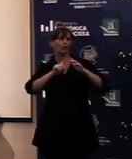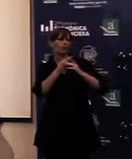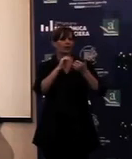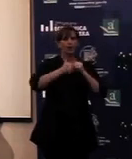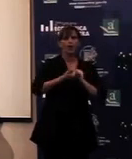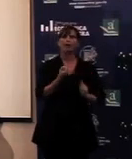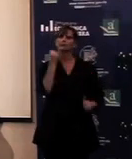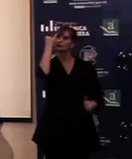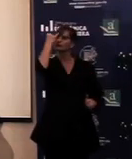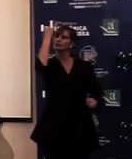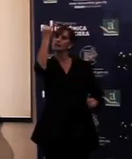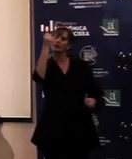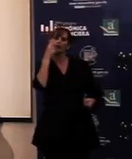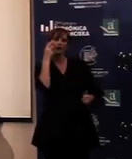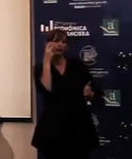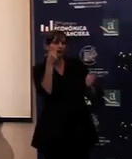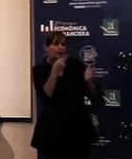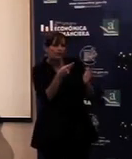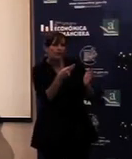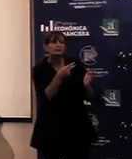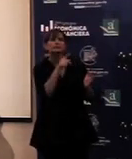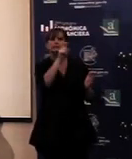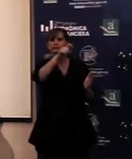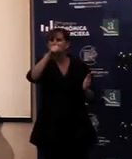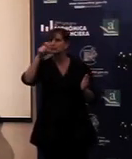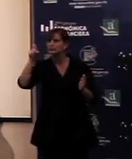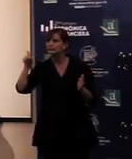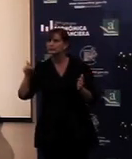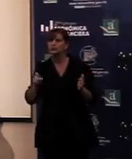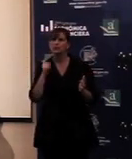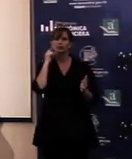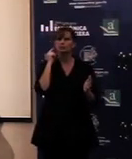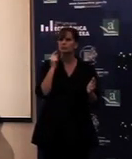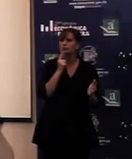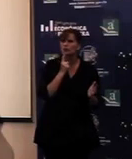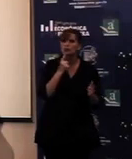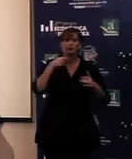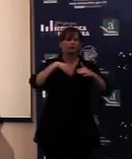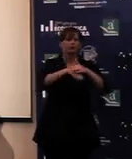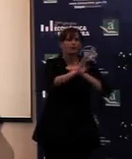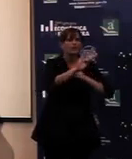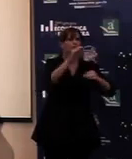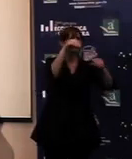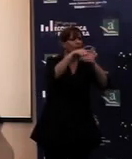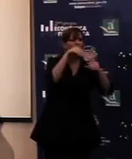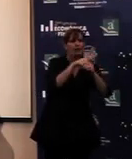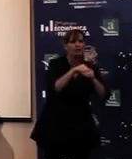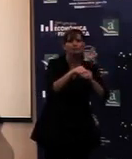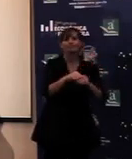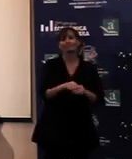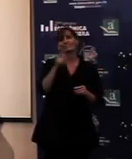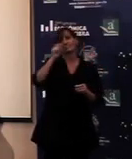al detectar una necesidad de que los sordos cuando van al banco tienen que ir